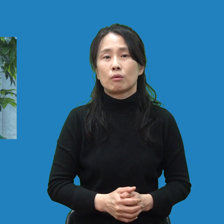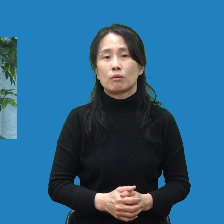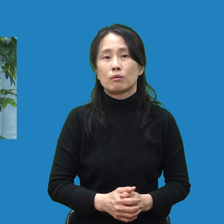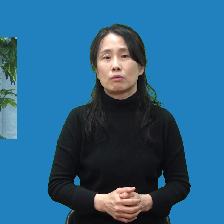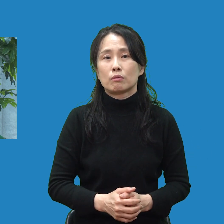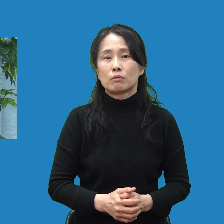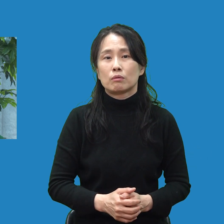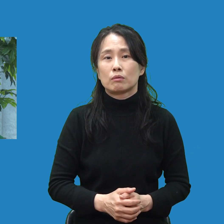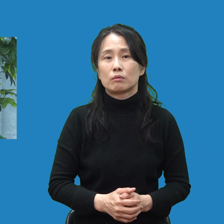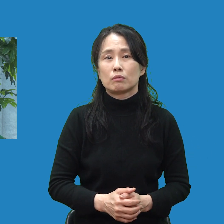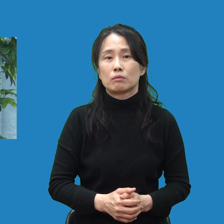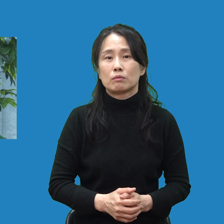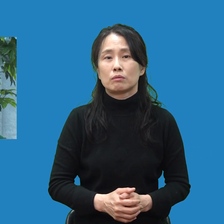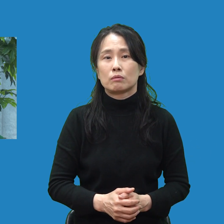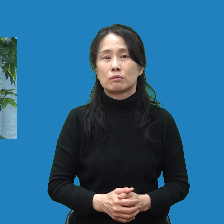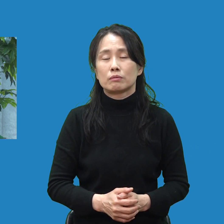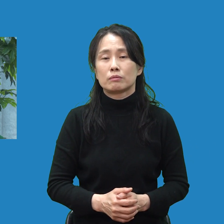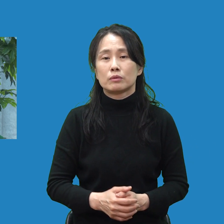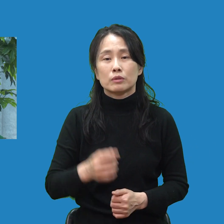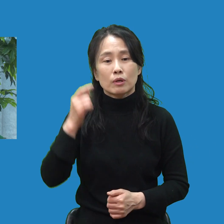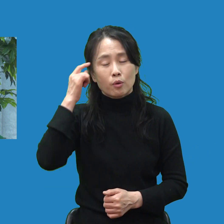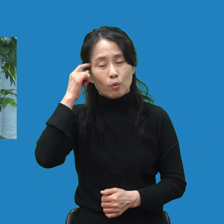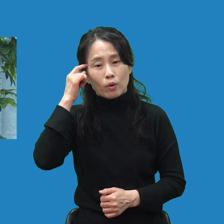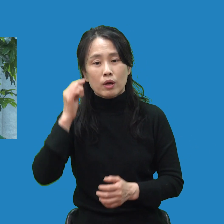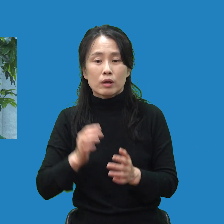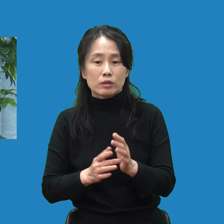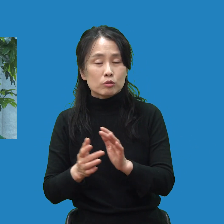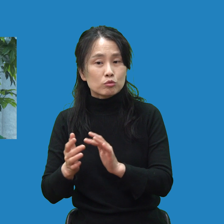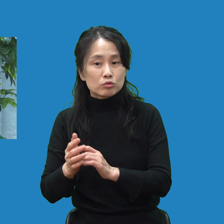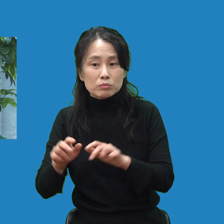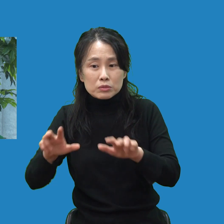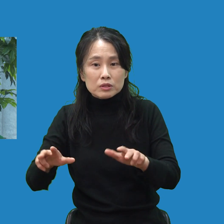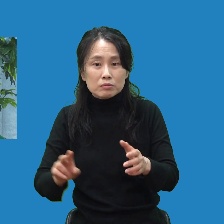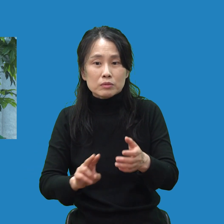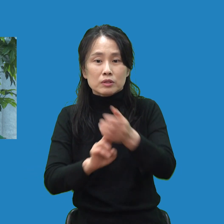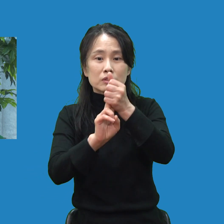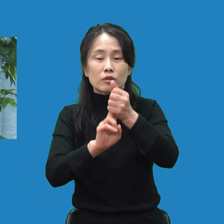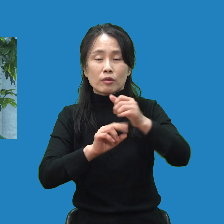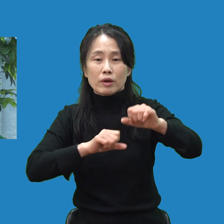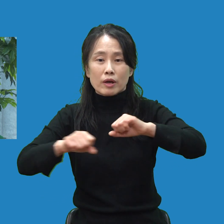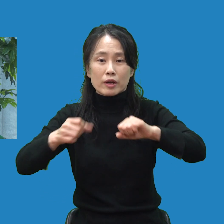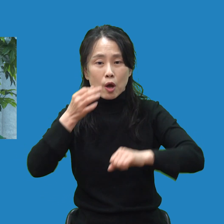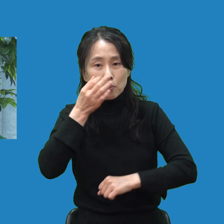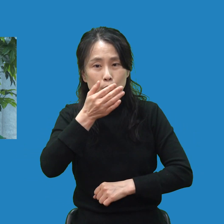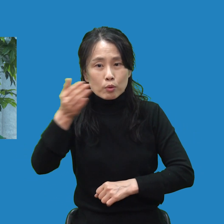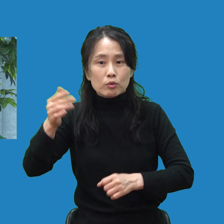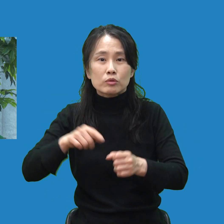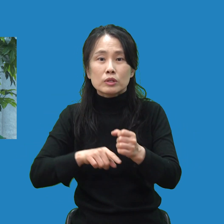여러분, 근데 예수님께서 왜 이 오병이어 표적을 행하신 것일까요?